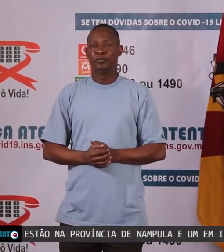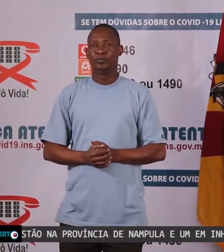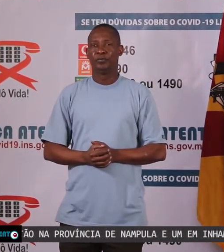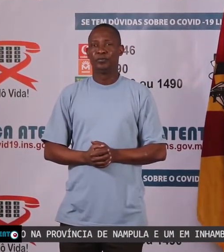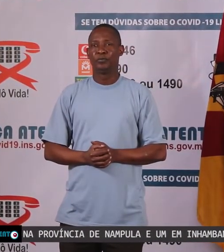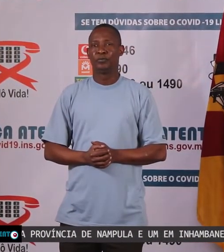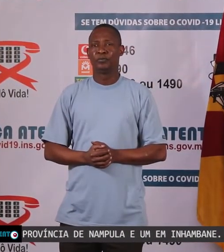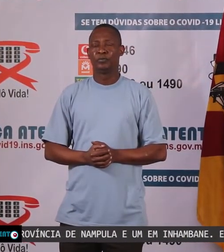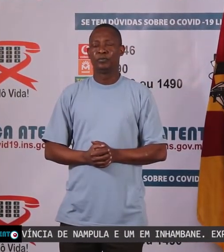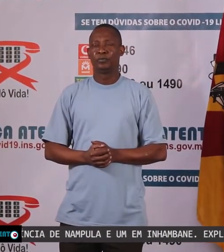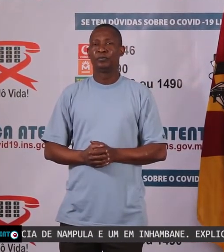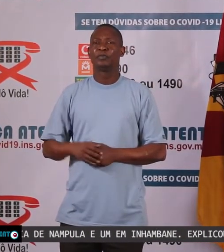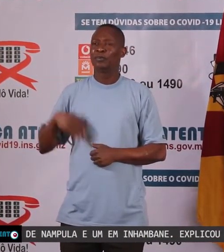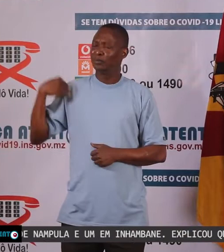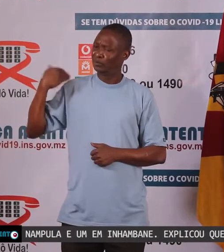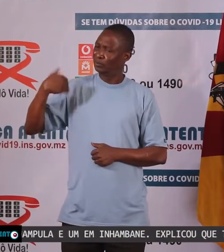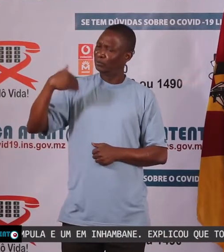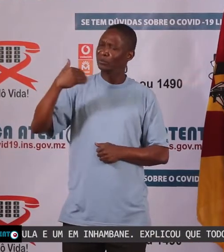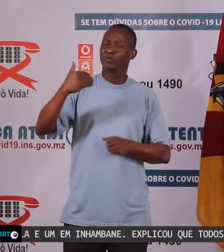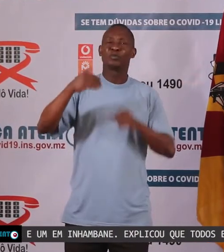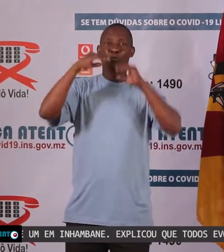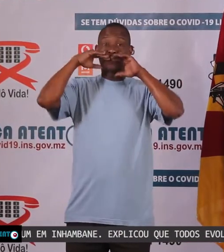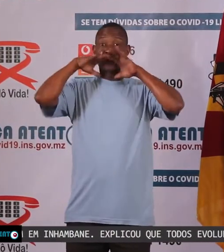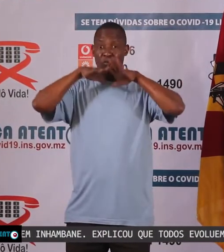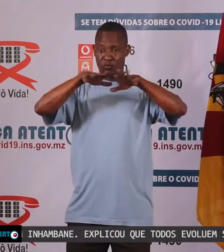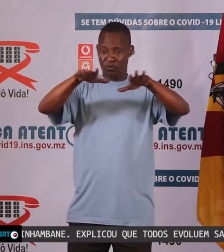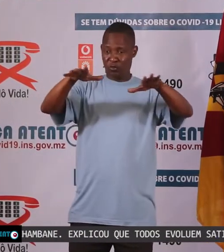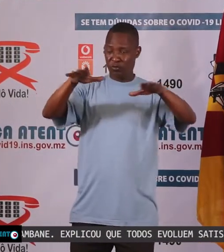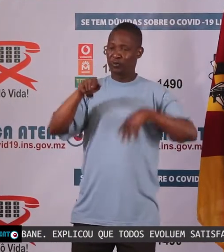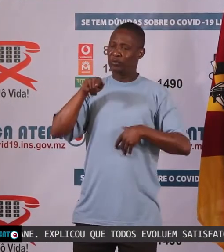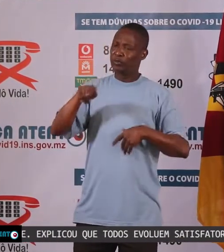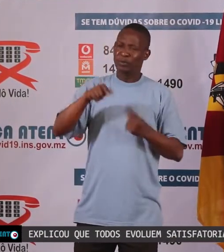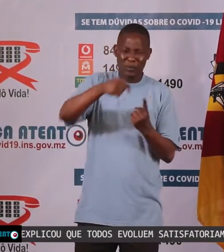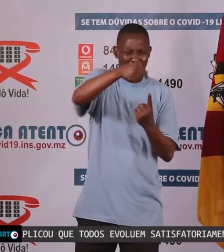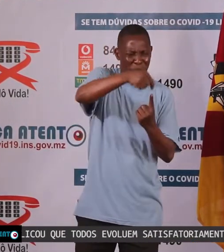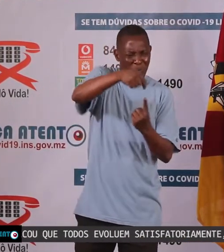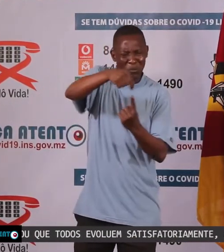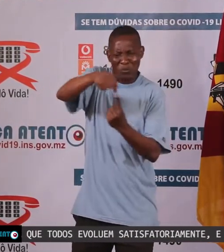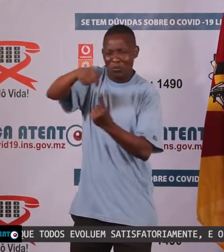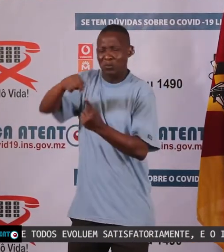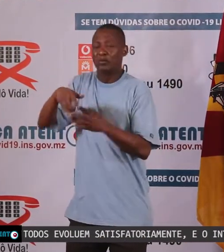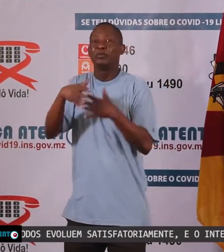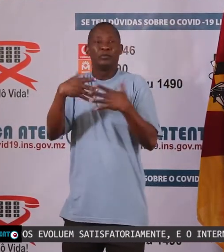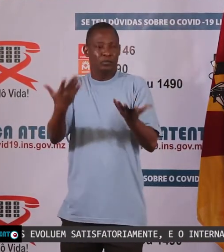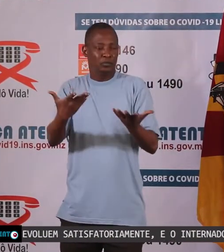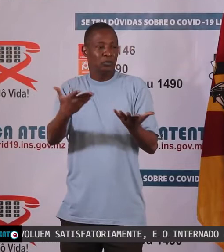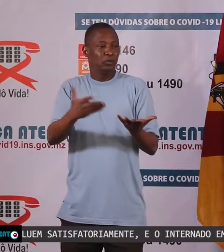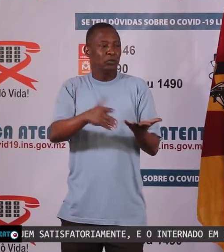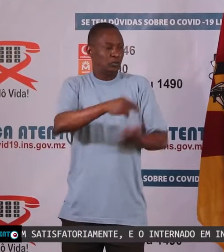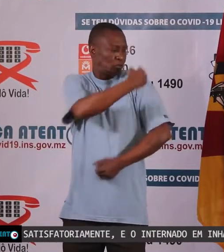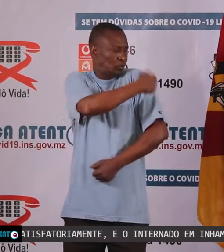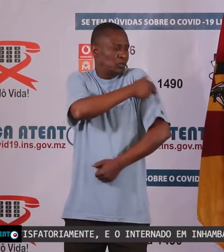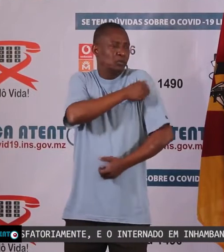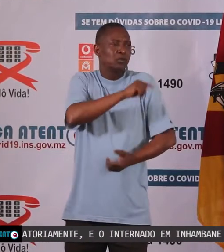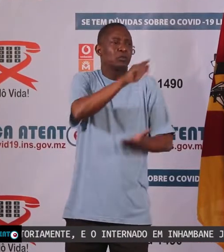Como sempre anunciamos, essas amostras todas testadas resultam da vigilância ativa nas nossas unidades sanitárias e